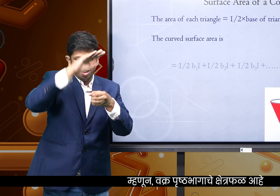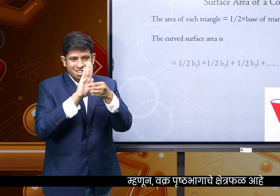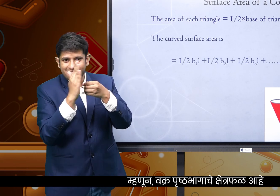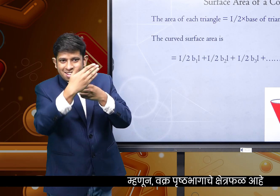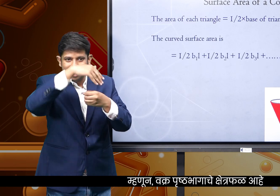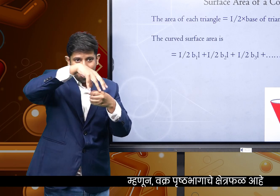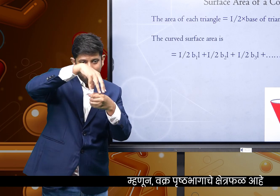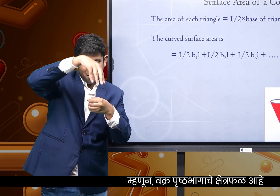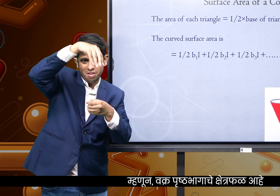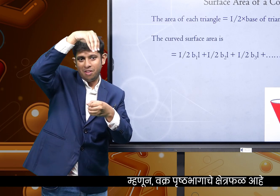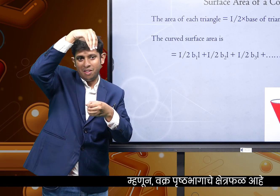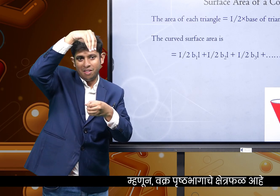पृष्ठभागाचे क्षेत्रफळ आहे